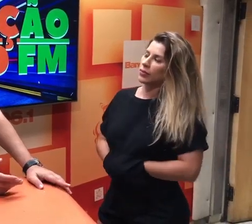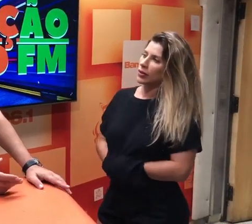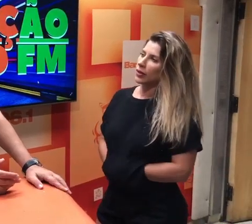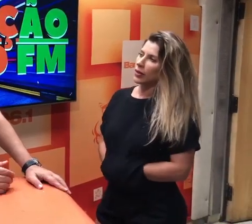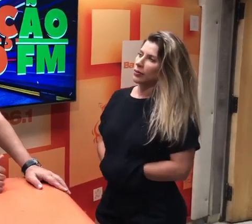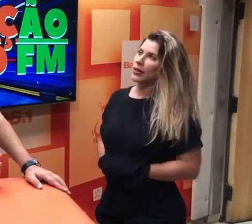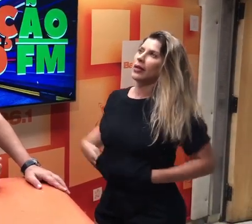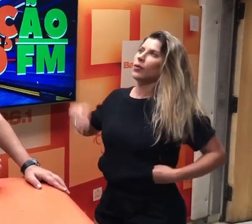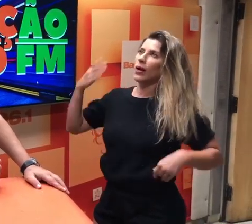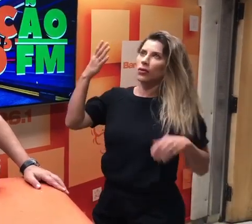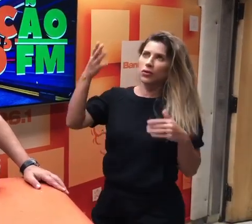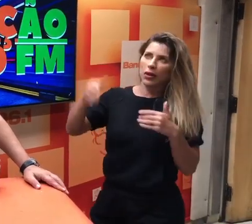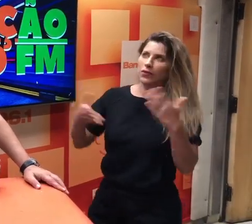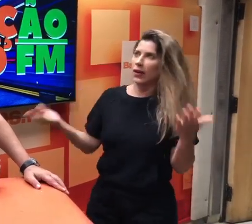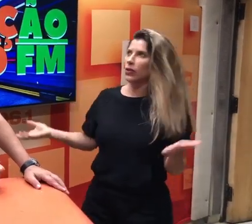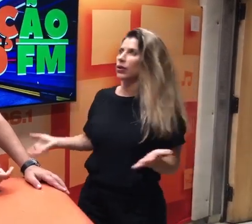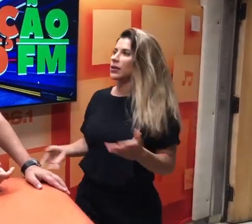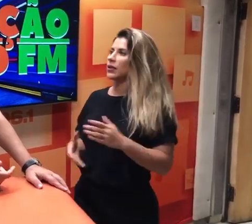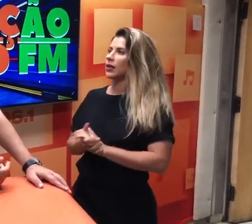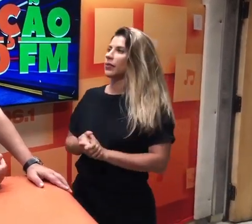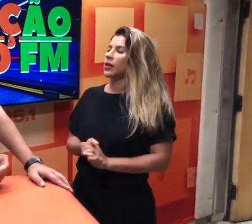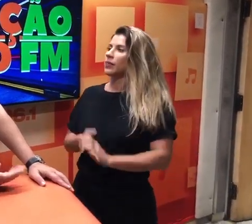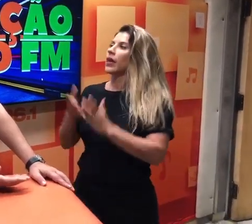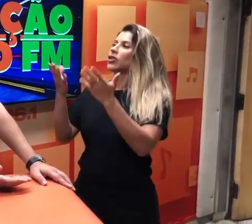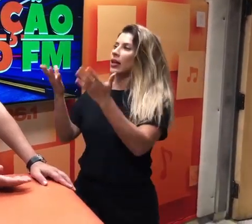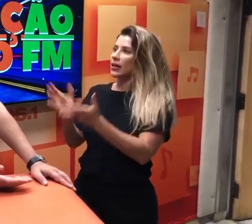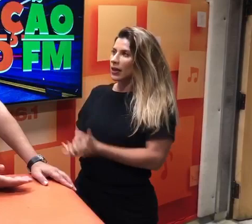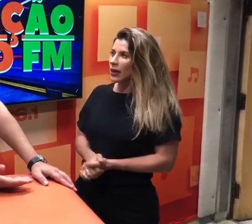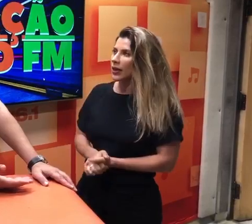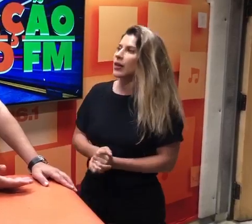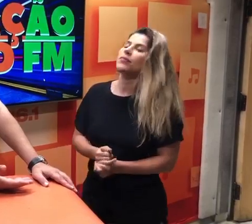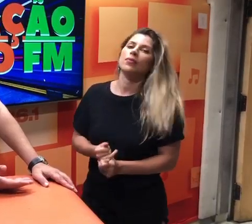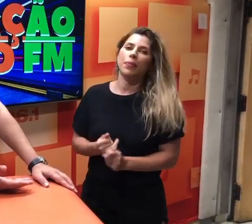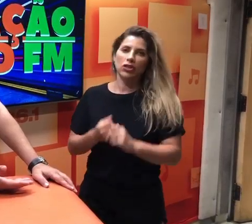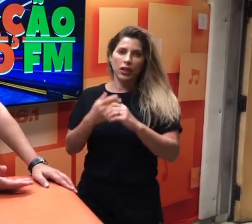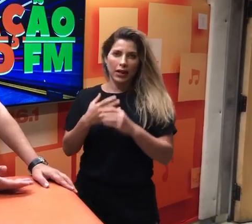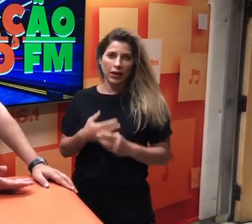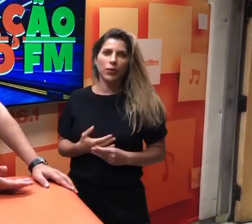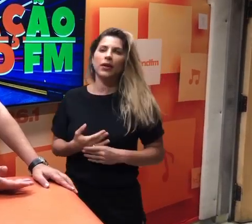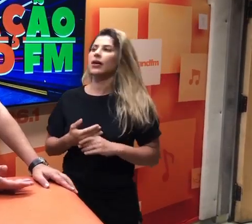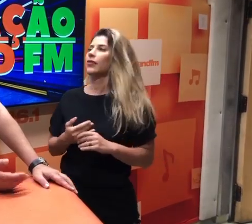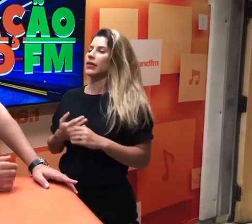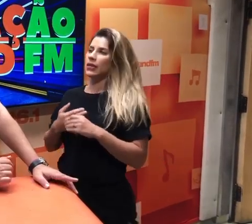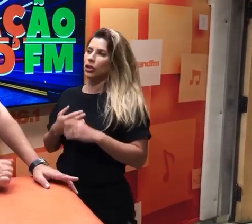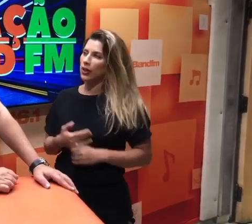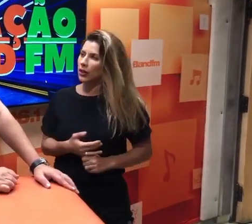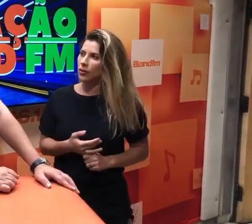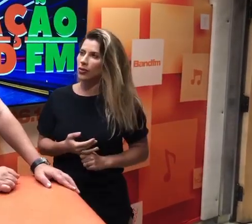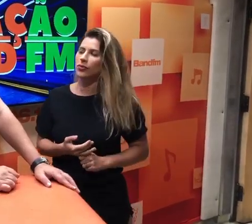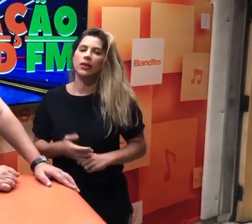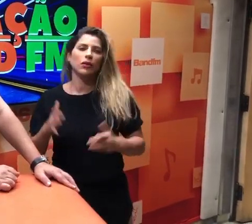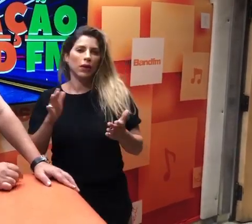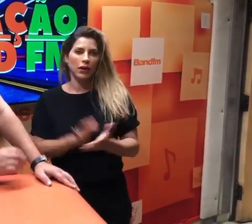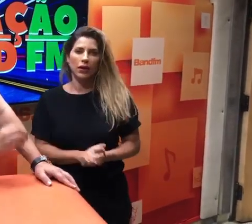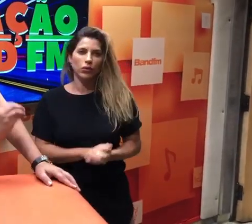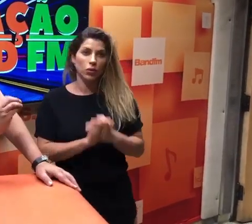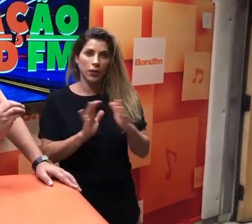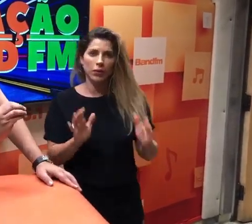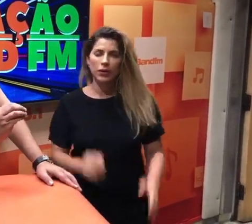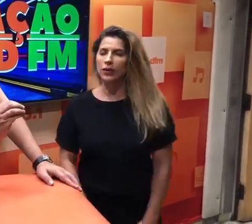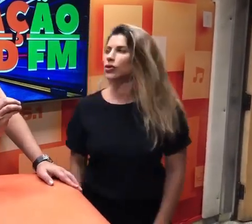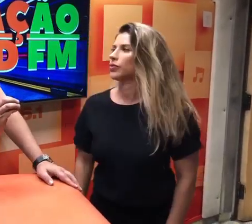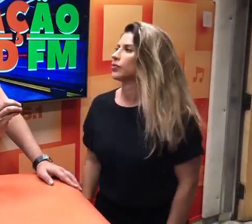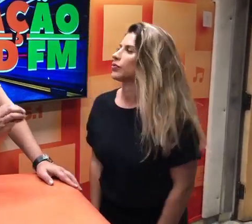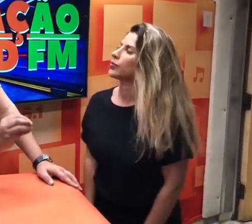Porque... Porque o ar-condicionado, várias o coisas, ar-condicionado, né? A geladeira da casa da gente. Pra gelar a aguinha, não fazer pode. Gelinho. Não, agora, a luz